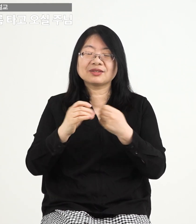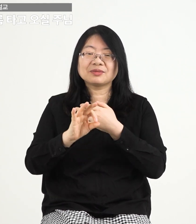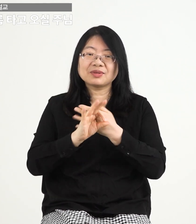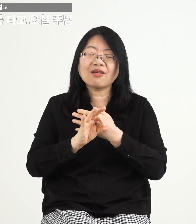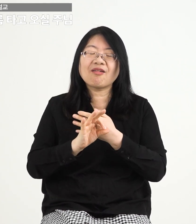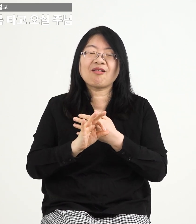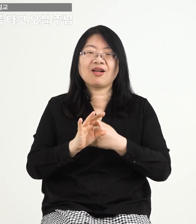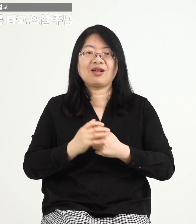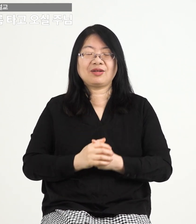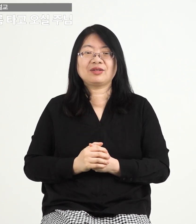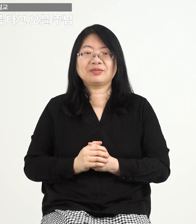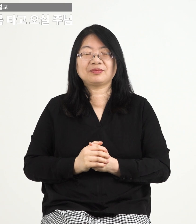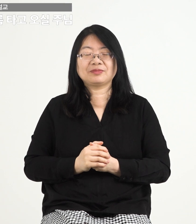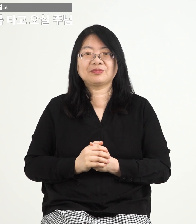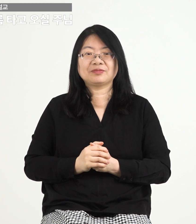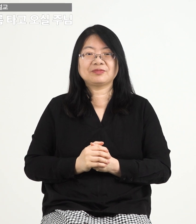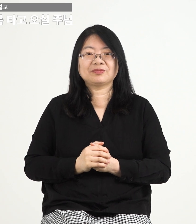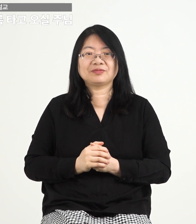조금